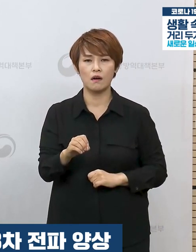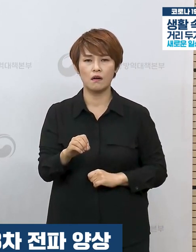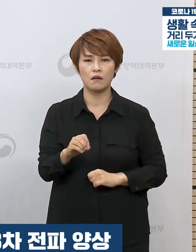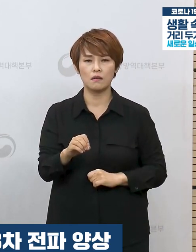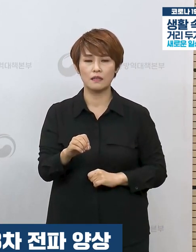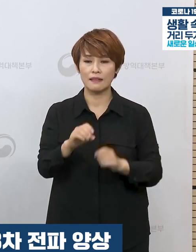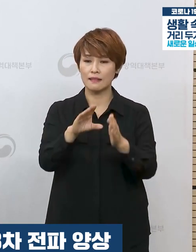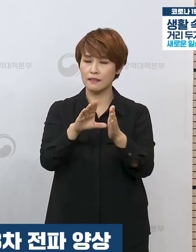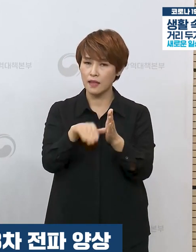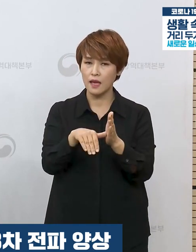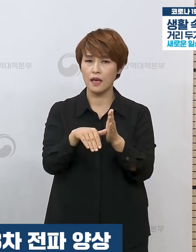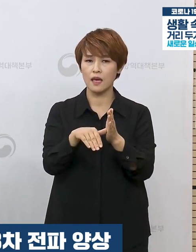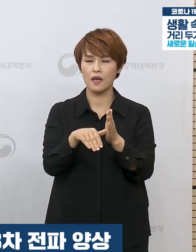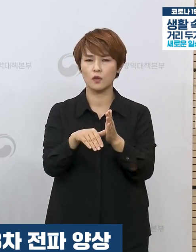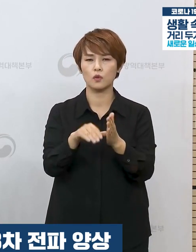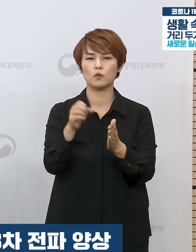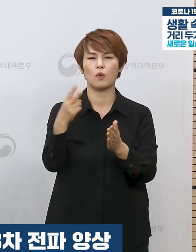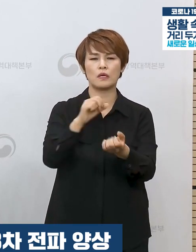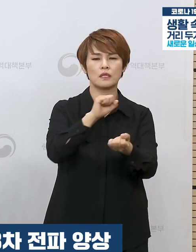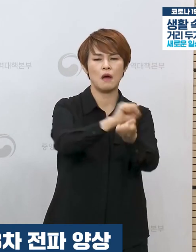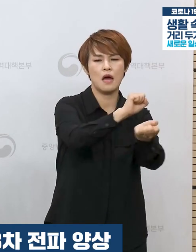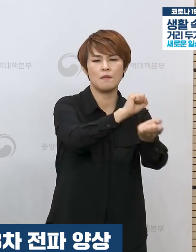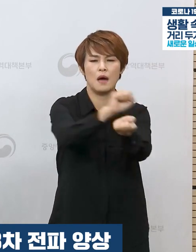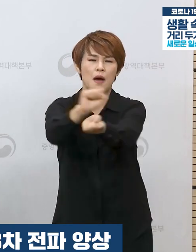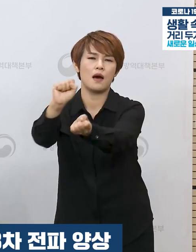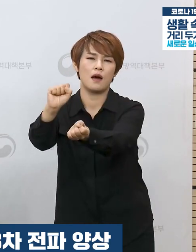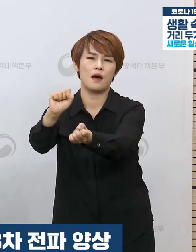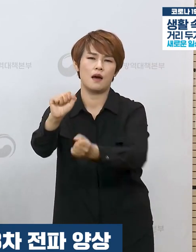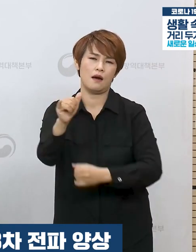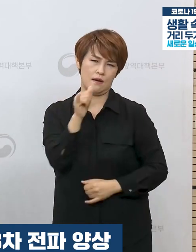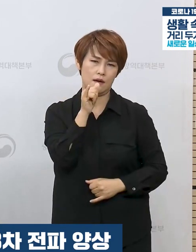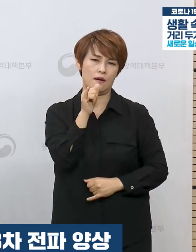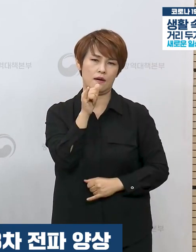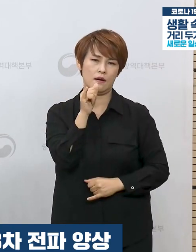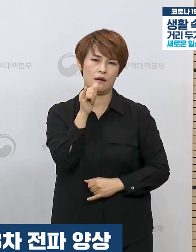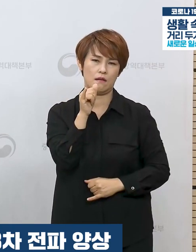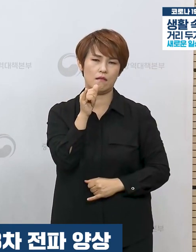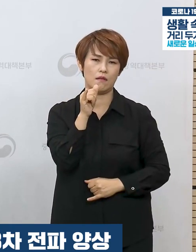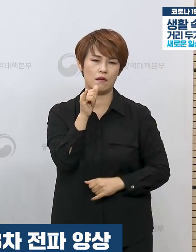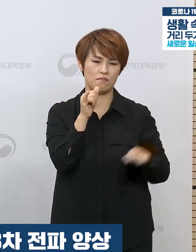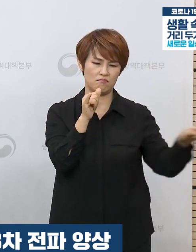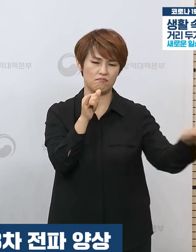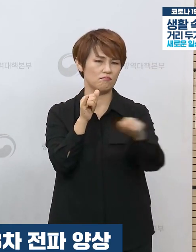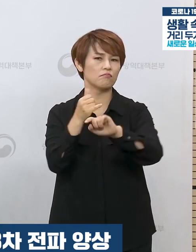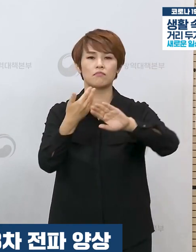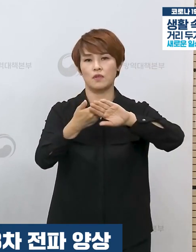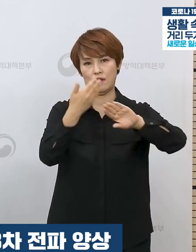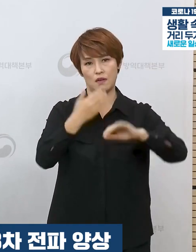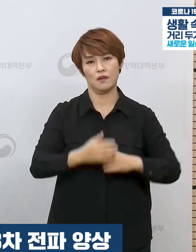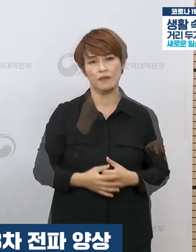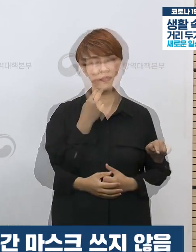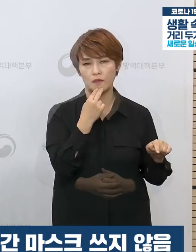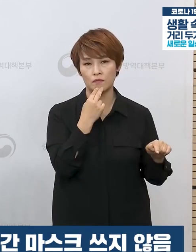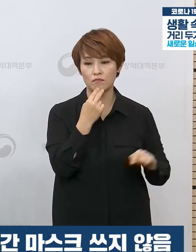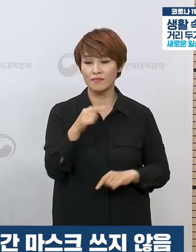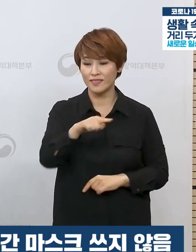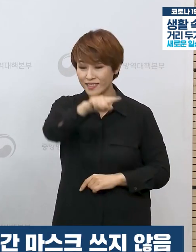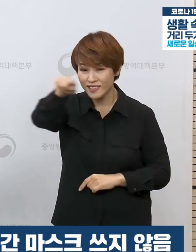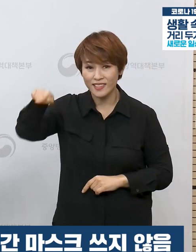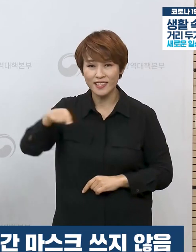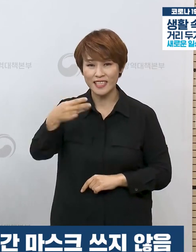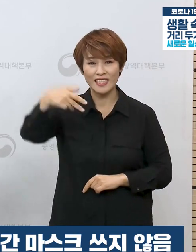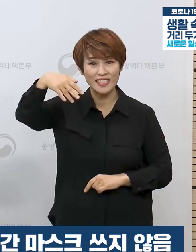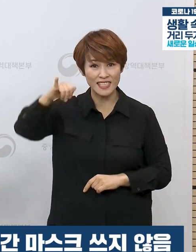과정 중에서 또 2차, 3차에 대한 전파들이 이어지는 그런 양상들을 좀 보여주는 그런 차이가 있었습니다.